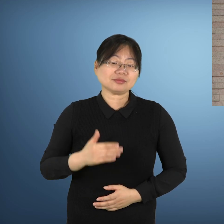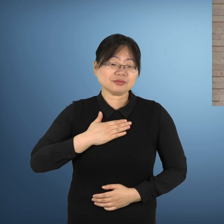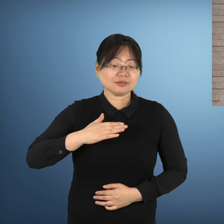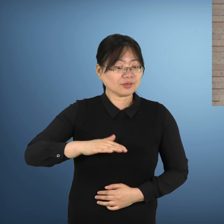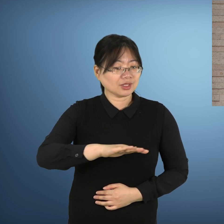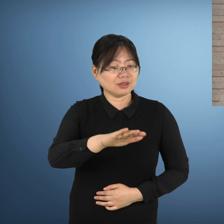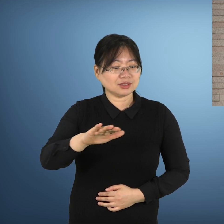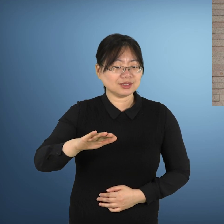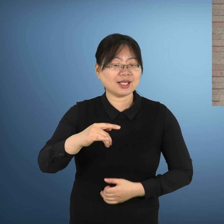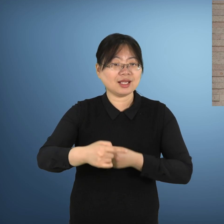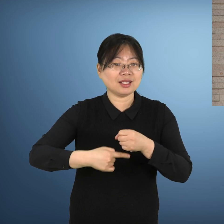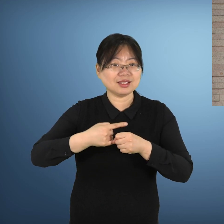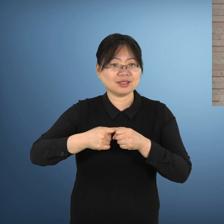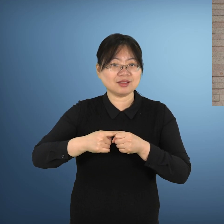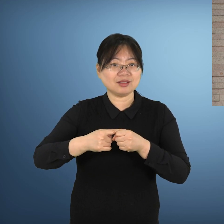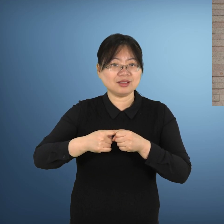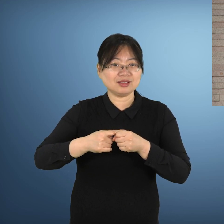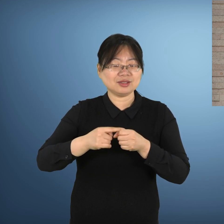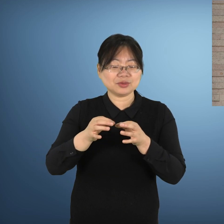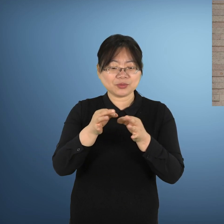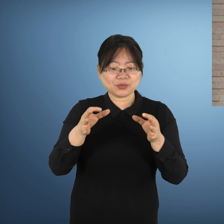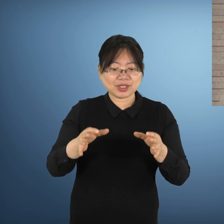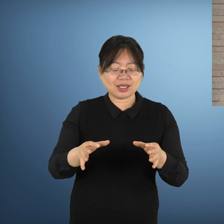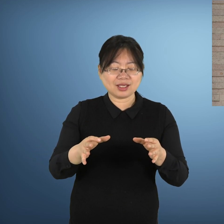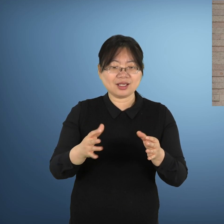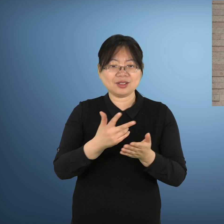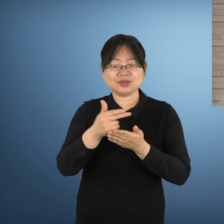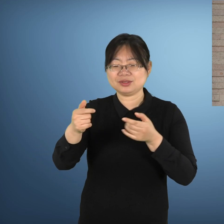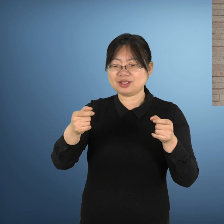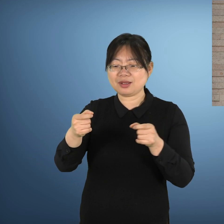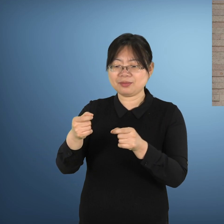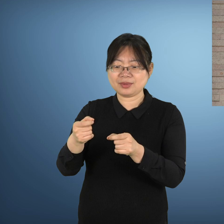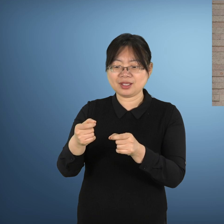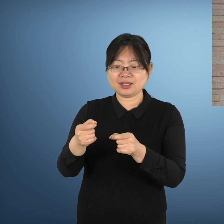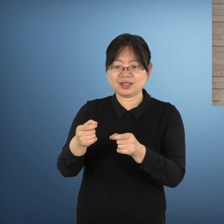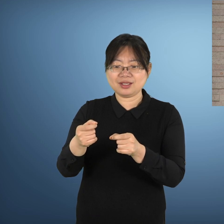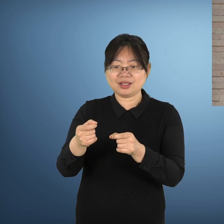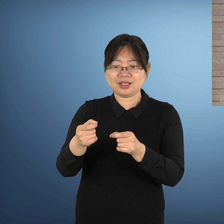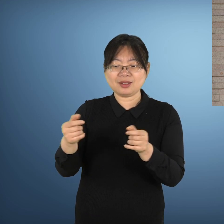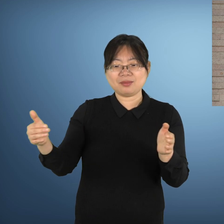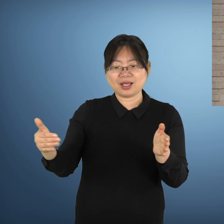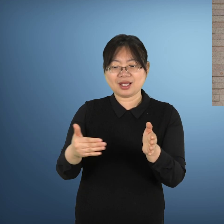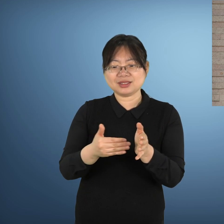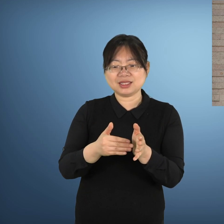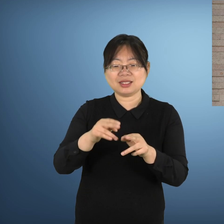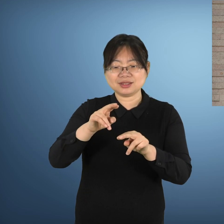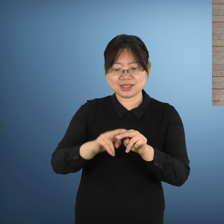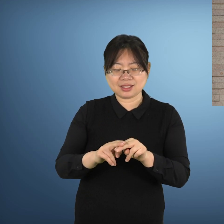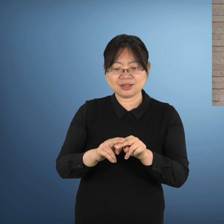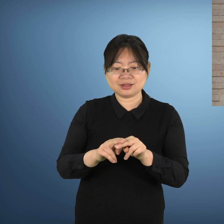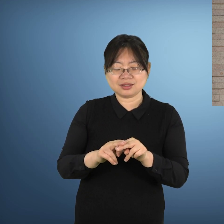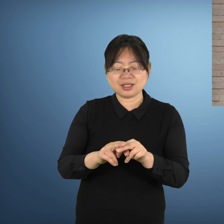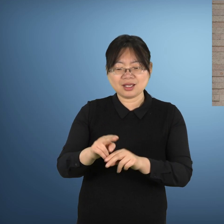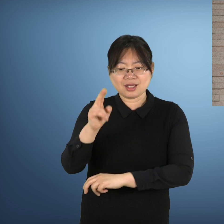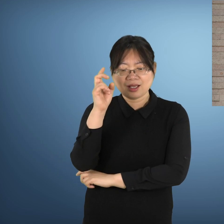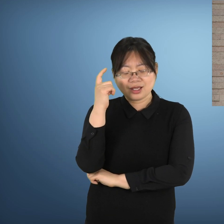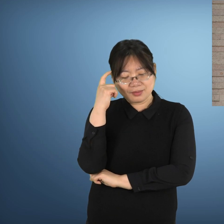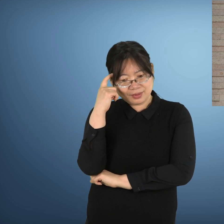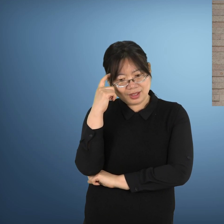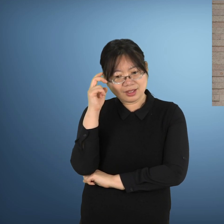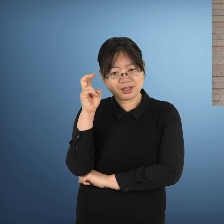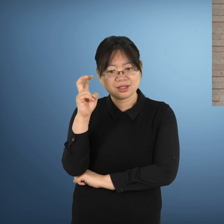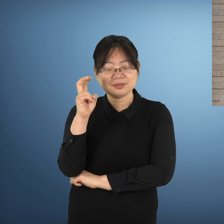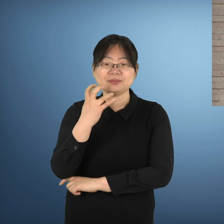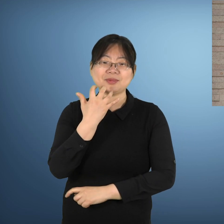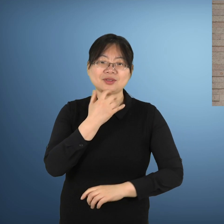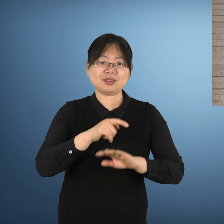우리는 한 해를 이렇게 주님 앞에 이제 마름해야 되는 자리에서 어쩌면 이 베드로의